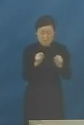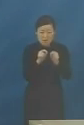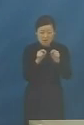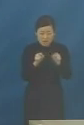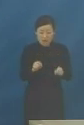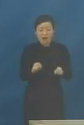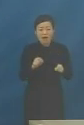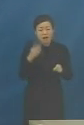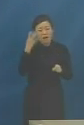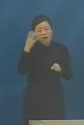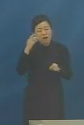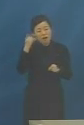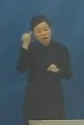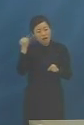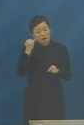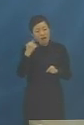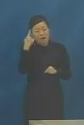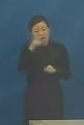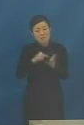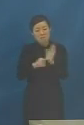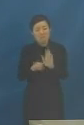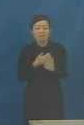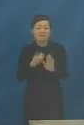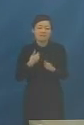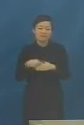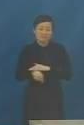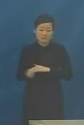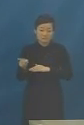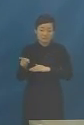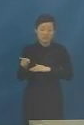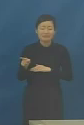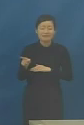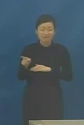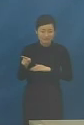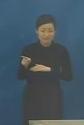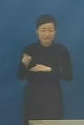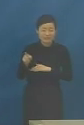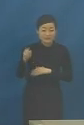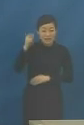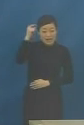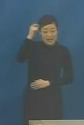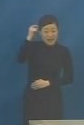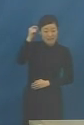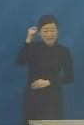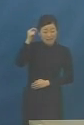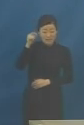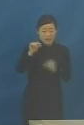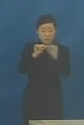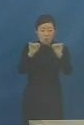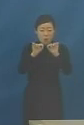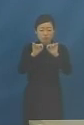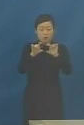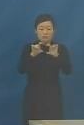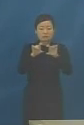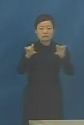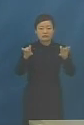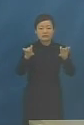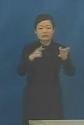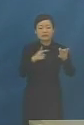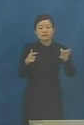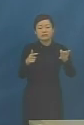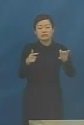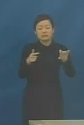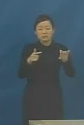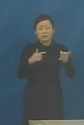たちょっとあの子の髪の毛が少し太いとかですねそういうことがありましたしそれはこれ